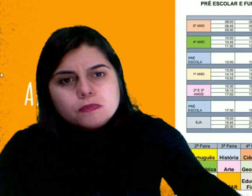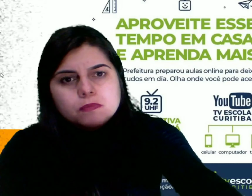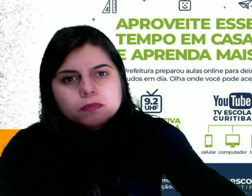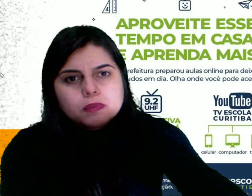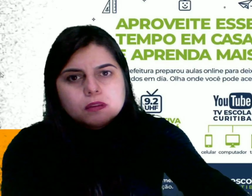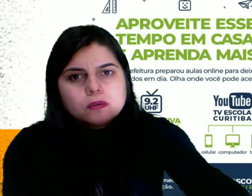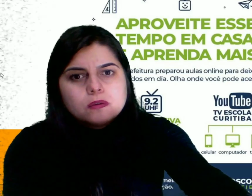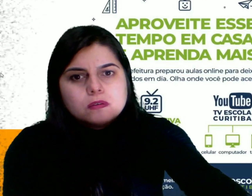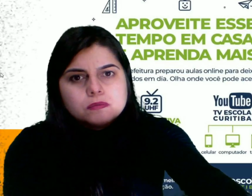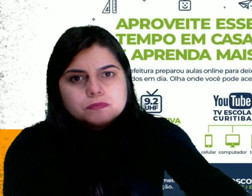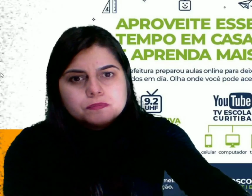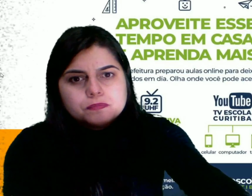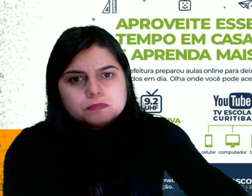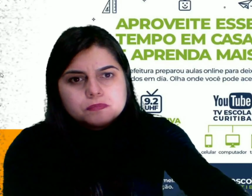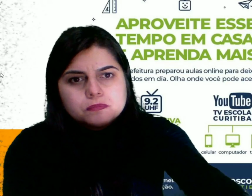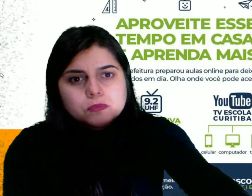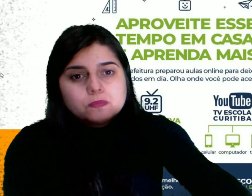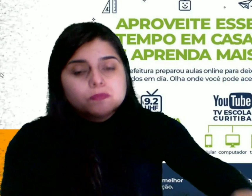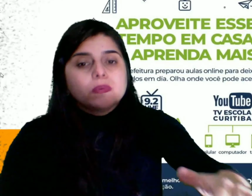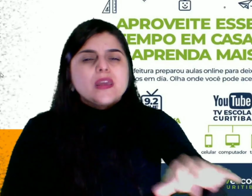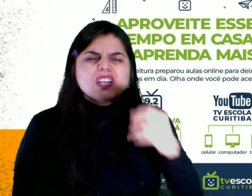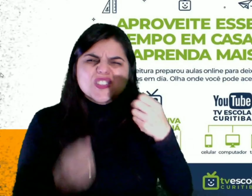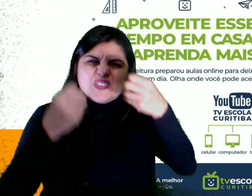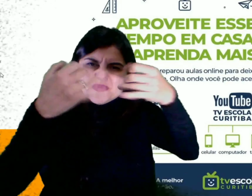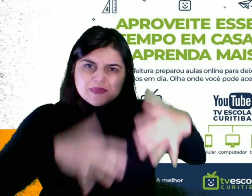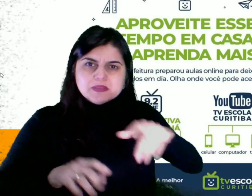que ele foi substituído por um novo.